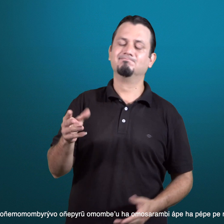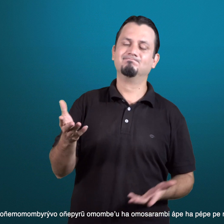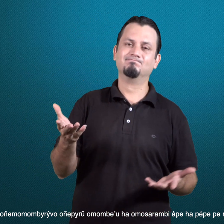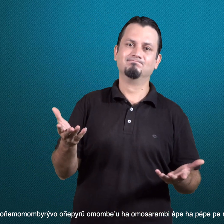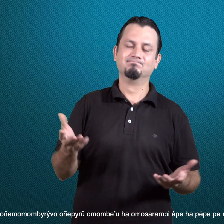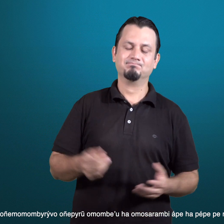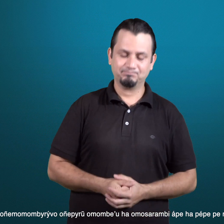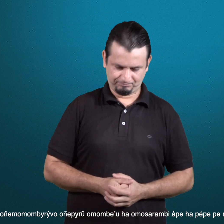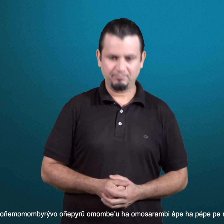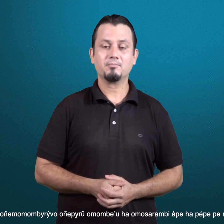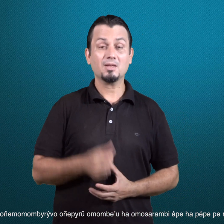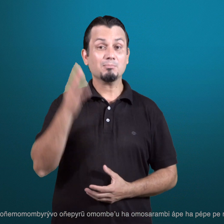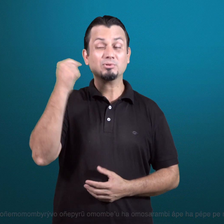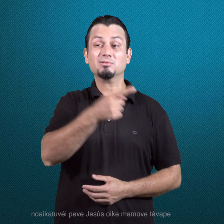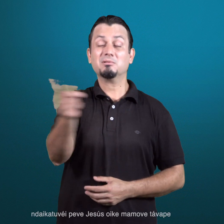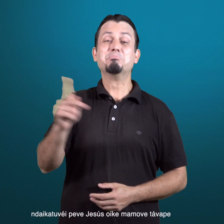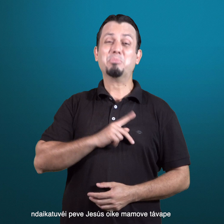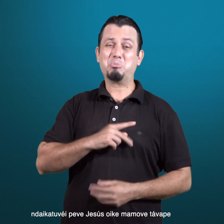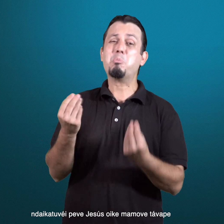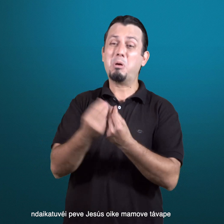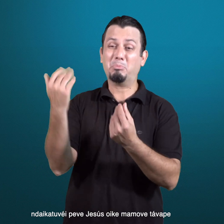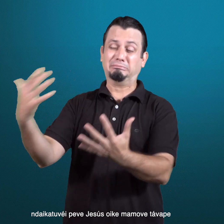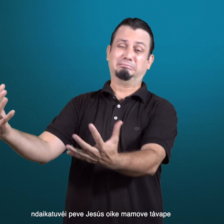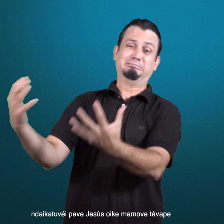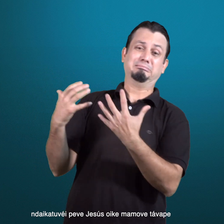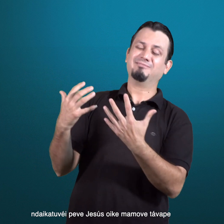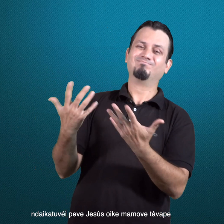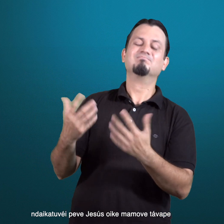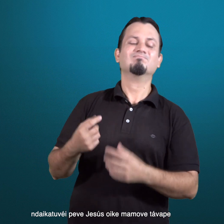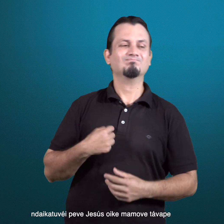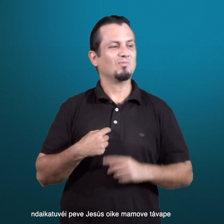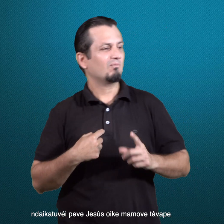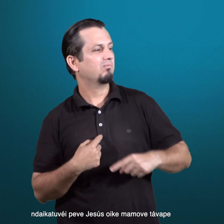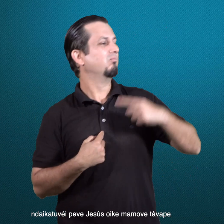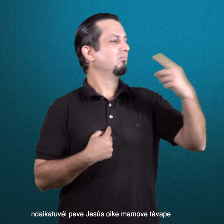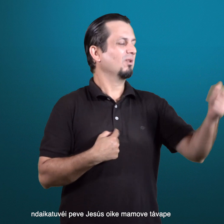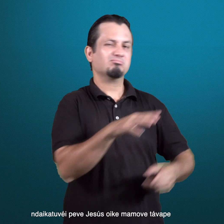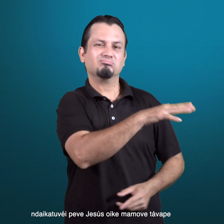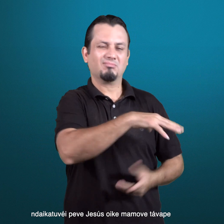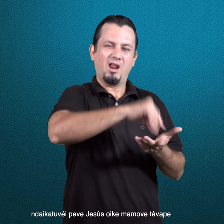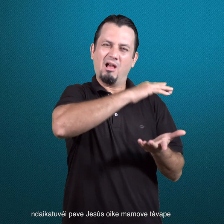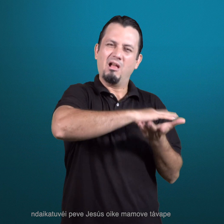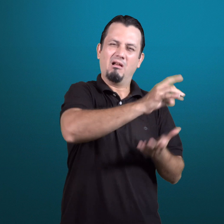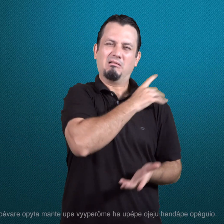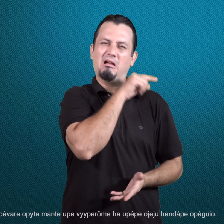ápe ha pépe pe mba'e. Ndaikatuvéi peve Jesús oikemamove távape ha